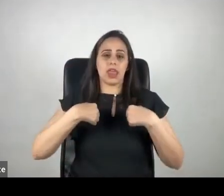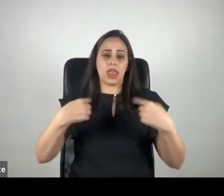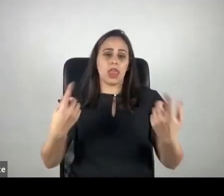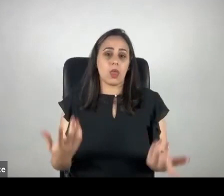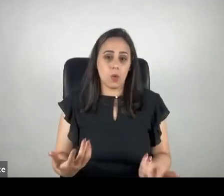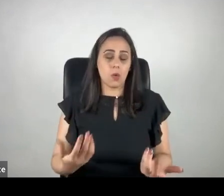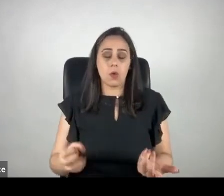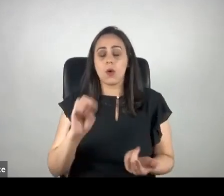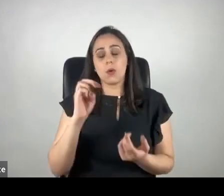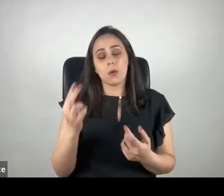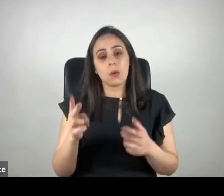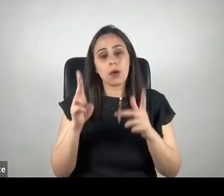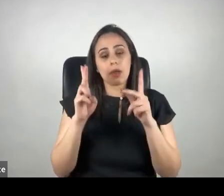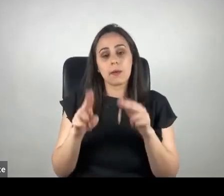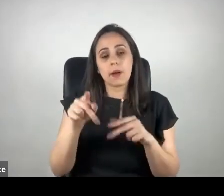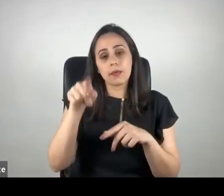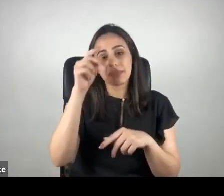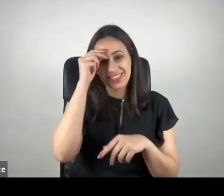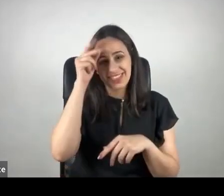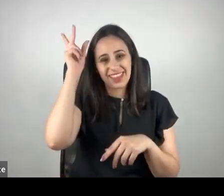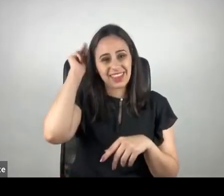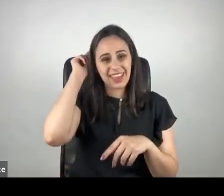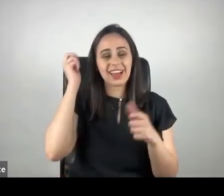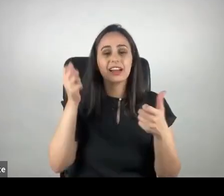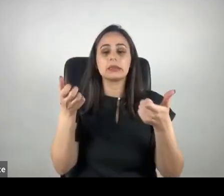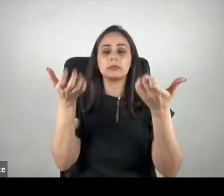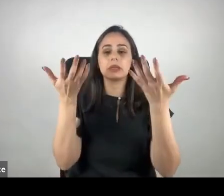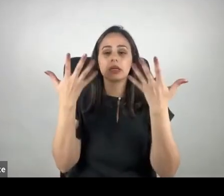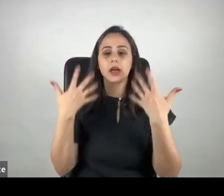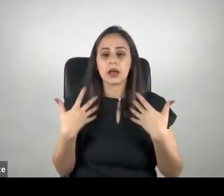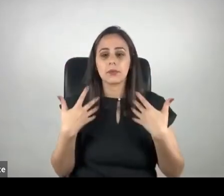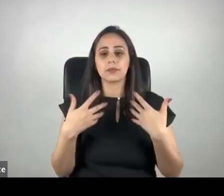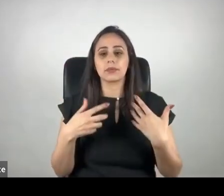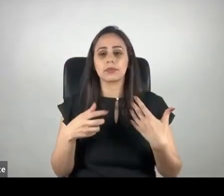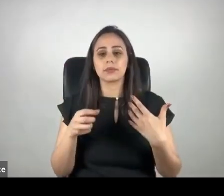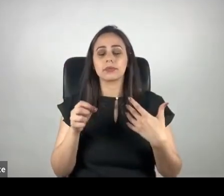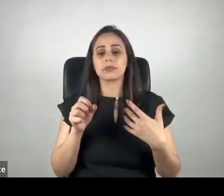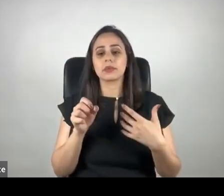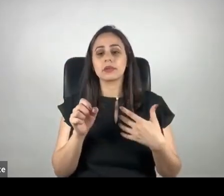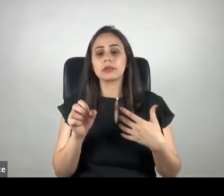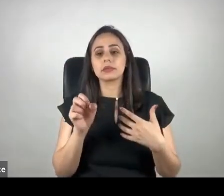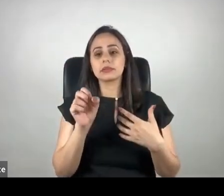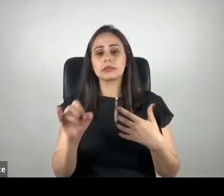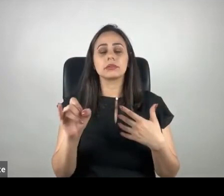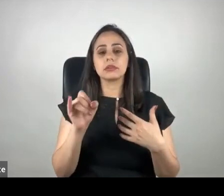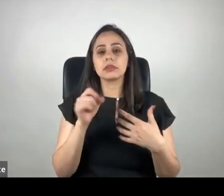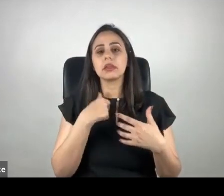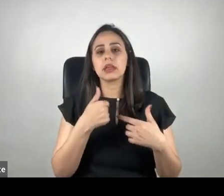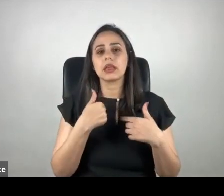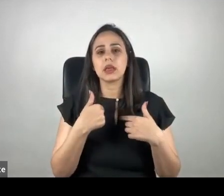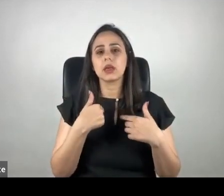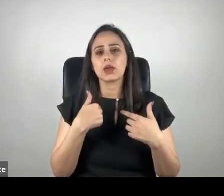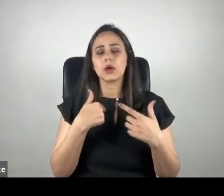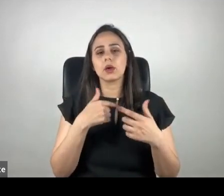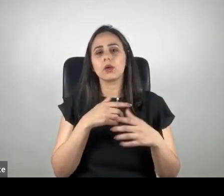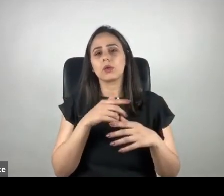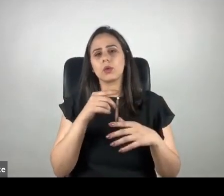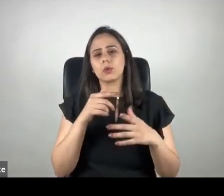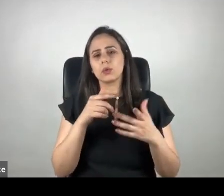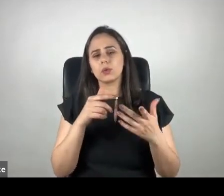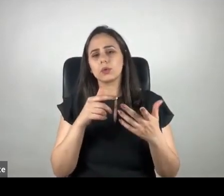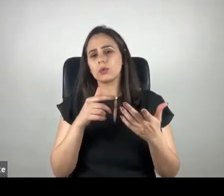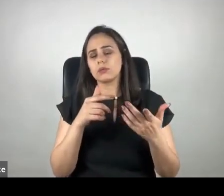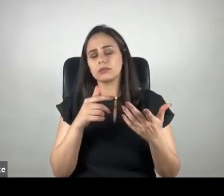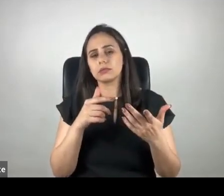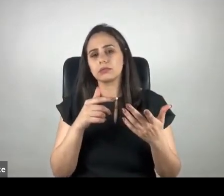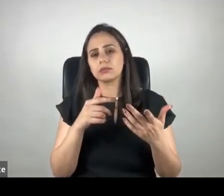fato, que nem a Natália provocou, se eu fosse alemão ou até eu tenho um sotaque, quantos de vocês podem estar com